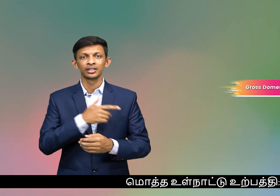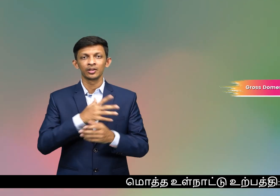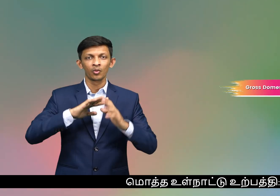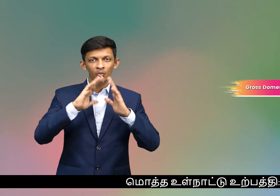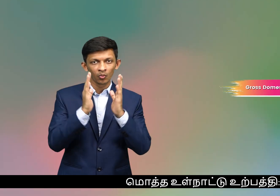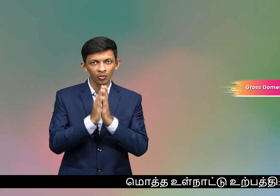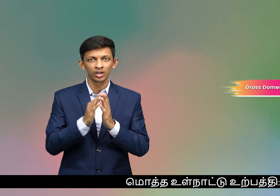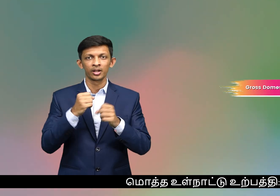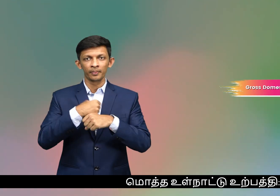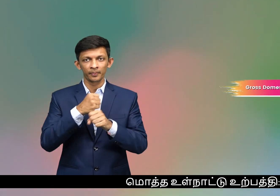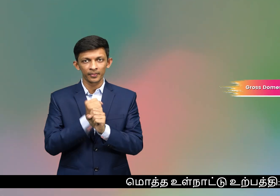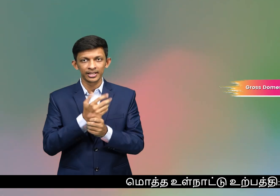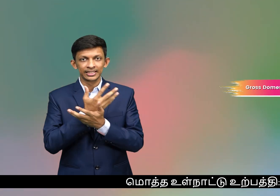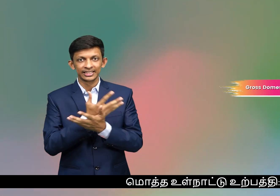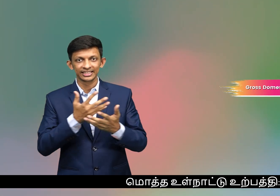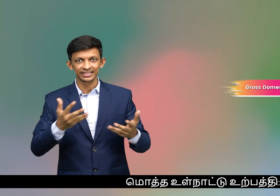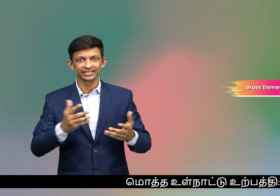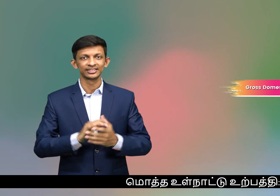மொத்த உள்நாட்டு உற்பத்தி